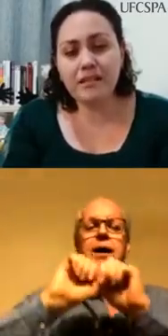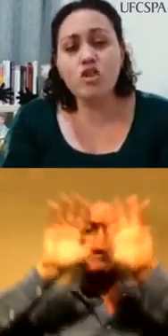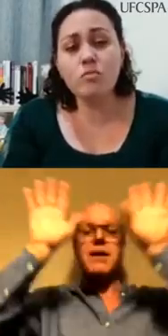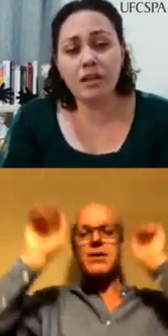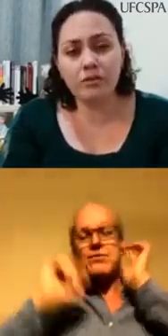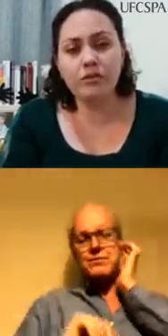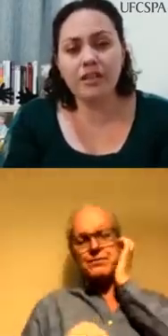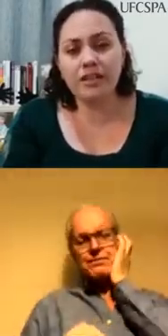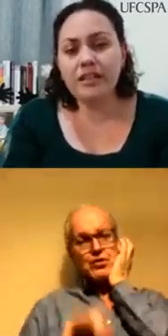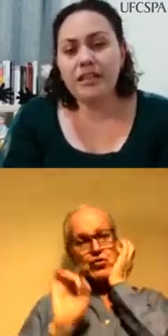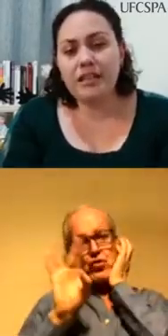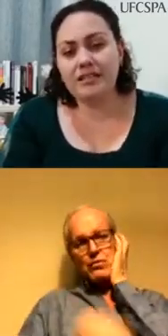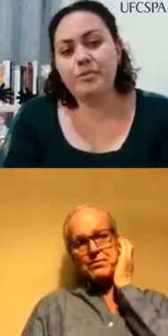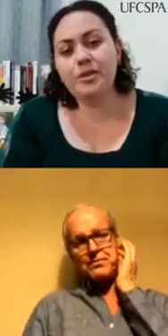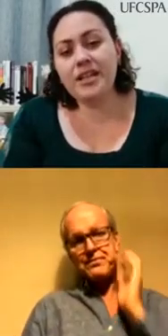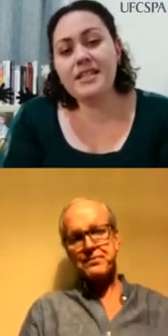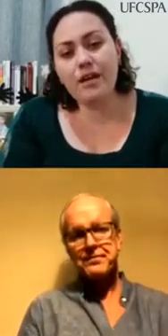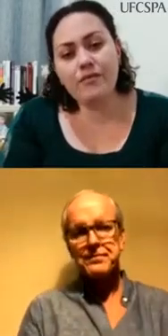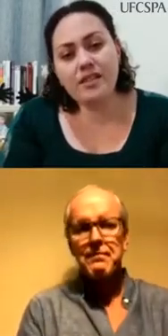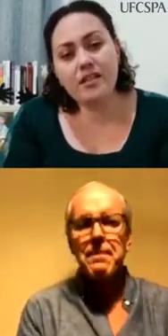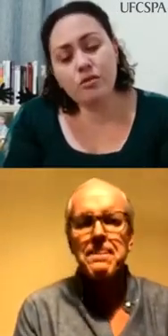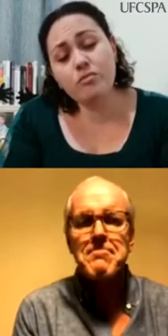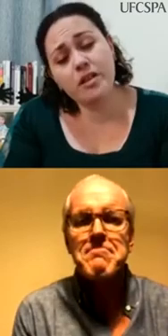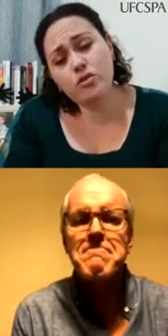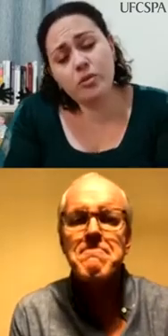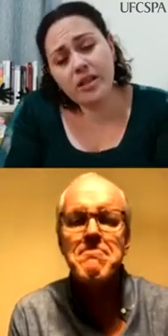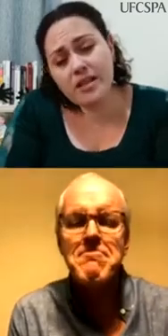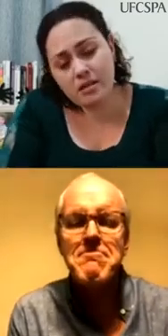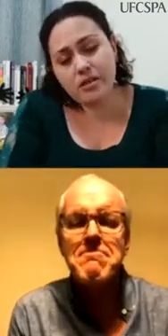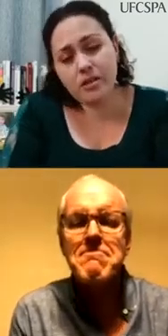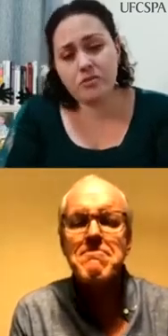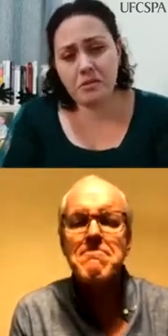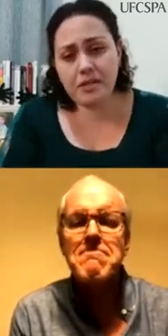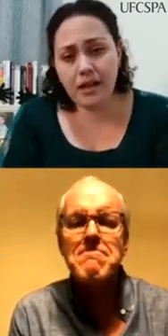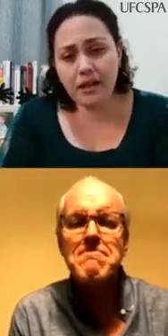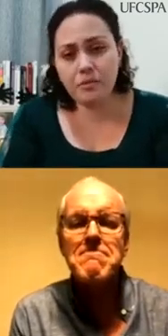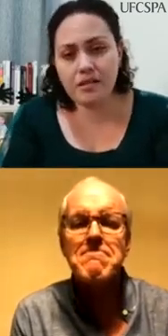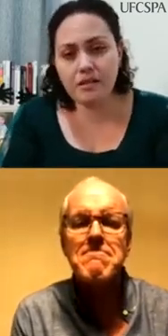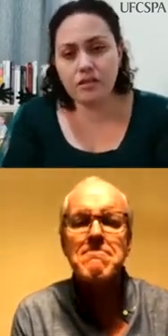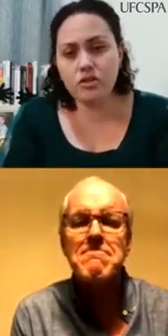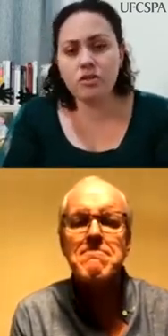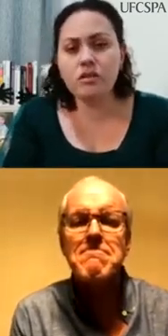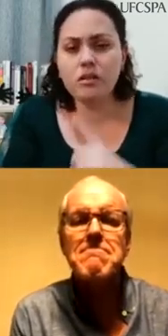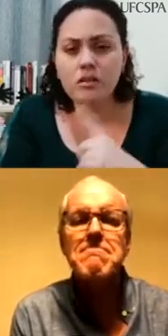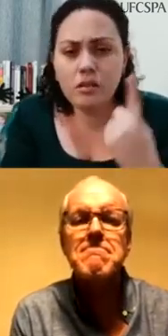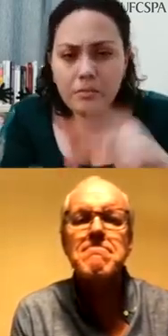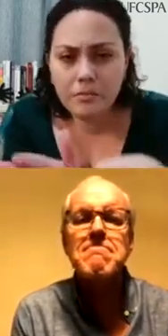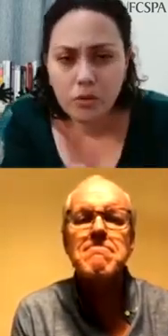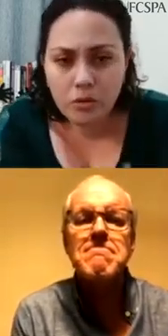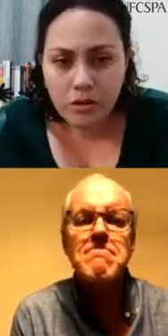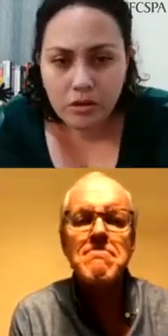esse atendimento, né, até porque as lives têm sido um meio de comunicação que tem nos auxiliado bastante.